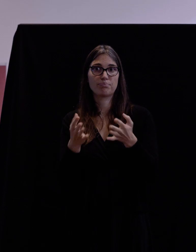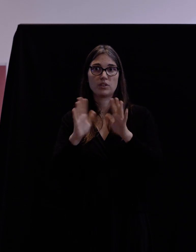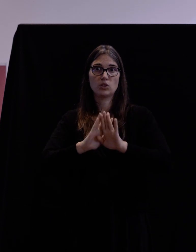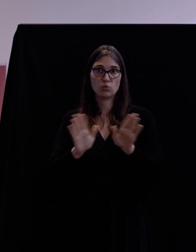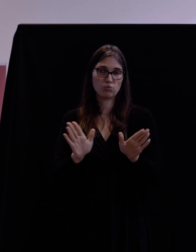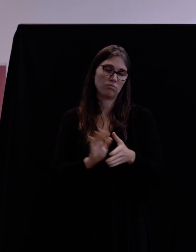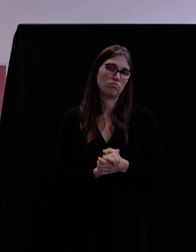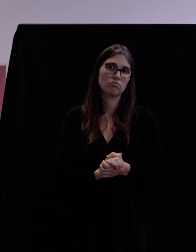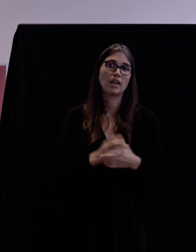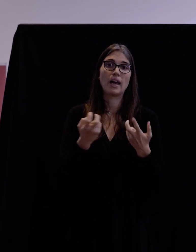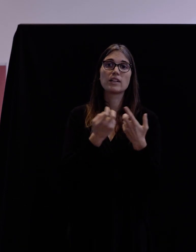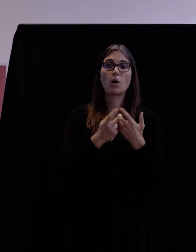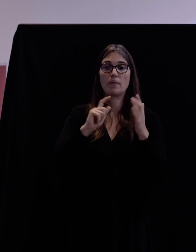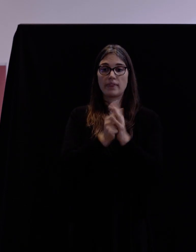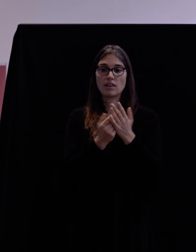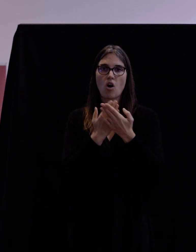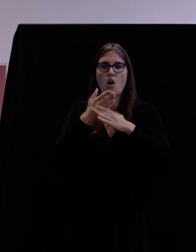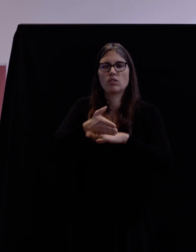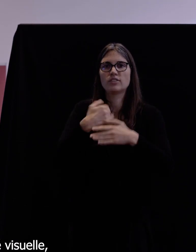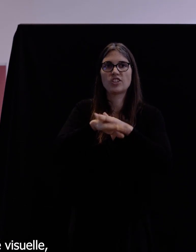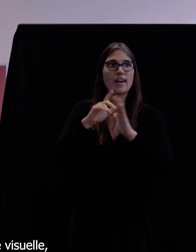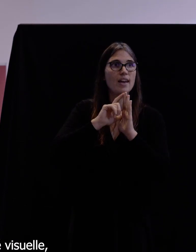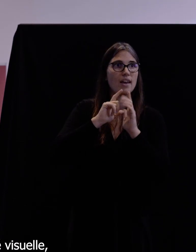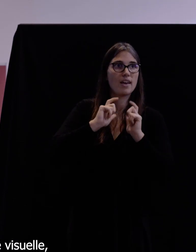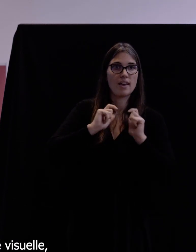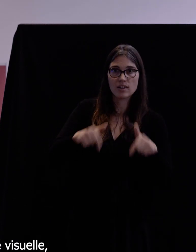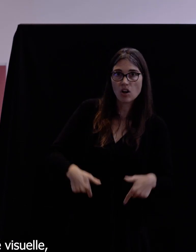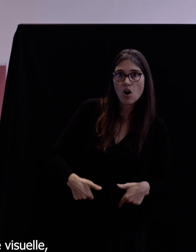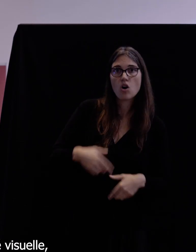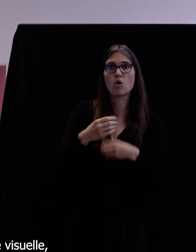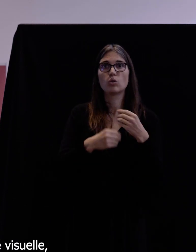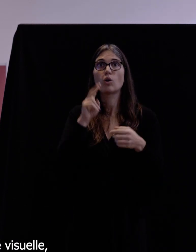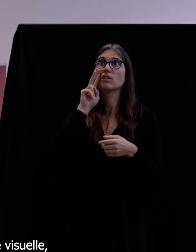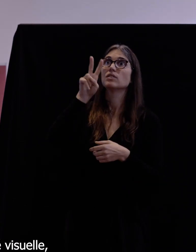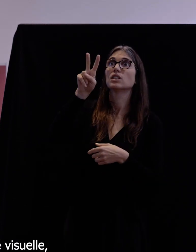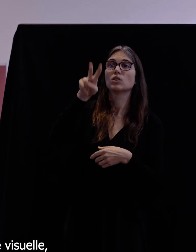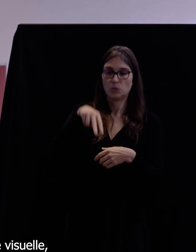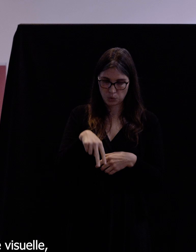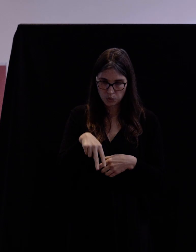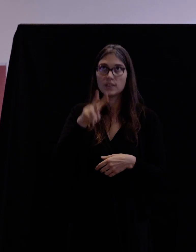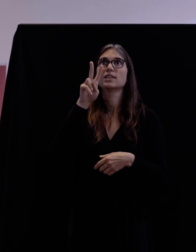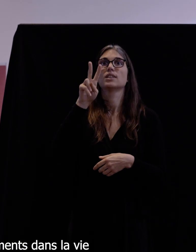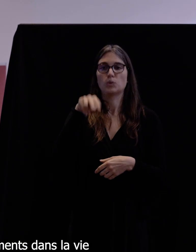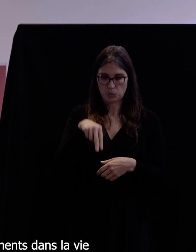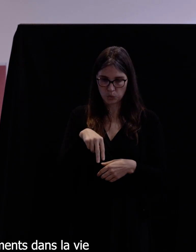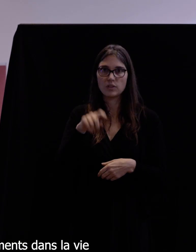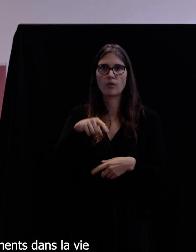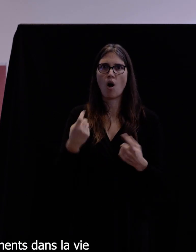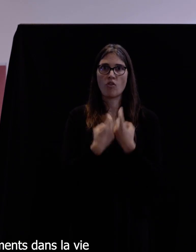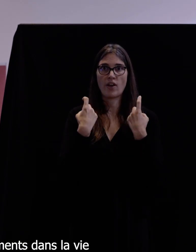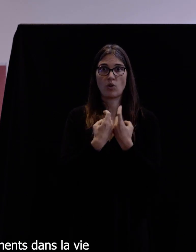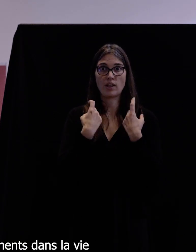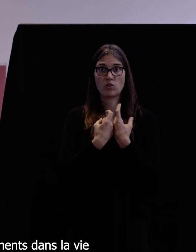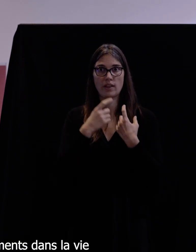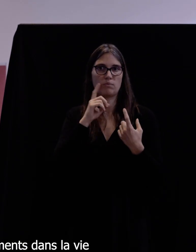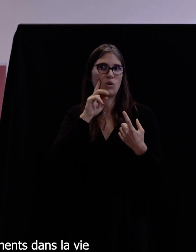Par exemple, à l'entrée à l'école, pour l'acuité visuelle, je regarde le tableau, je regarde mon cahier. Donc il y a des moments dans la